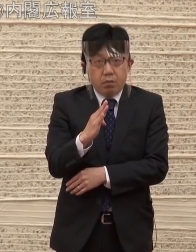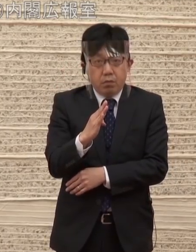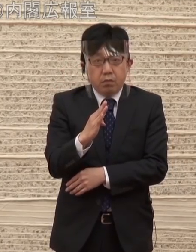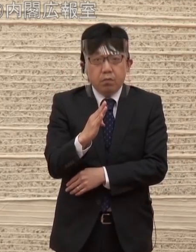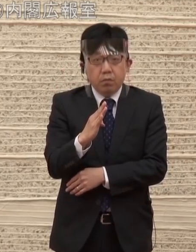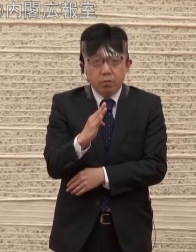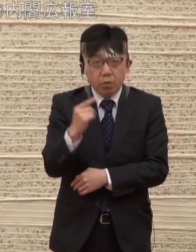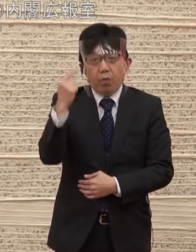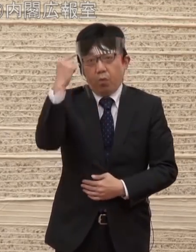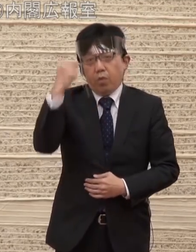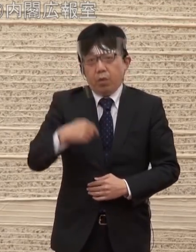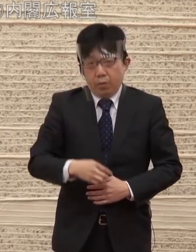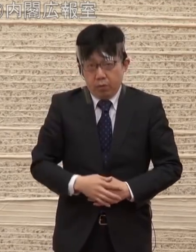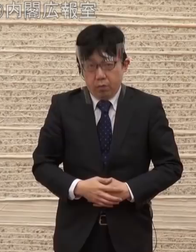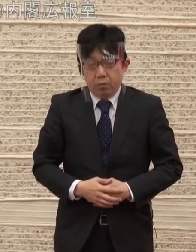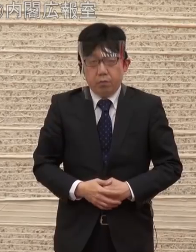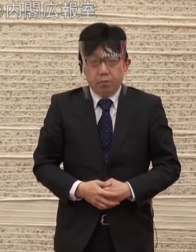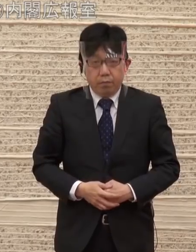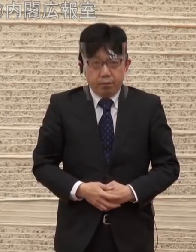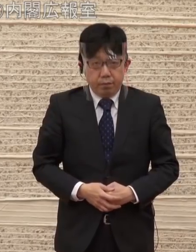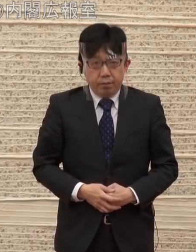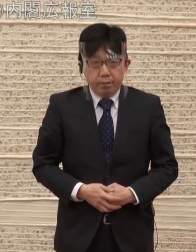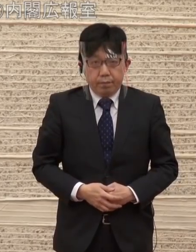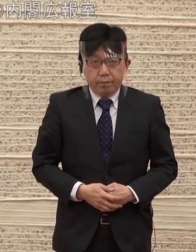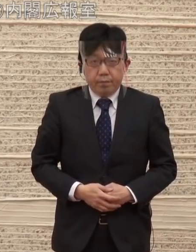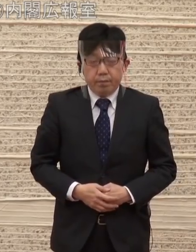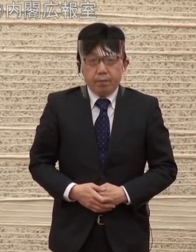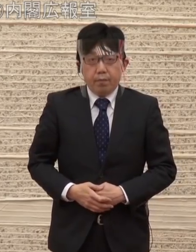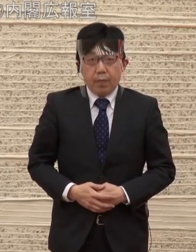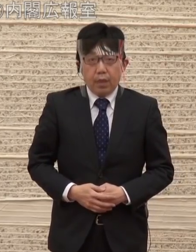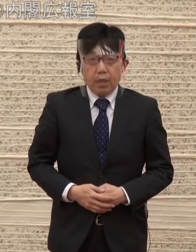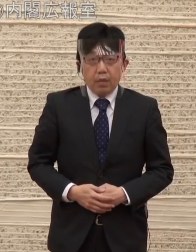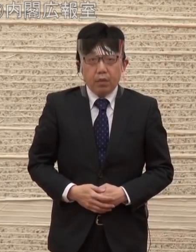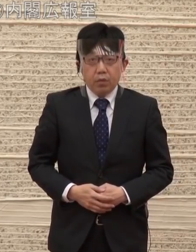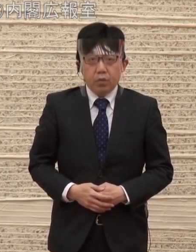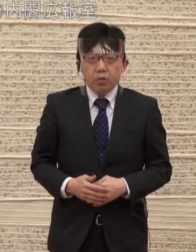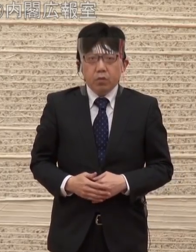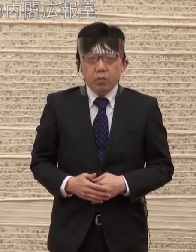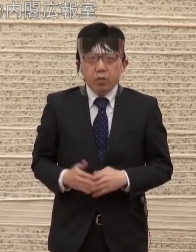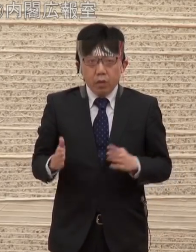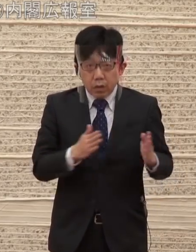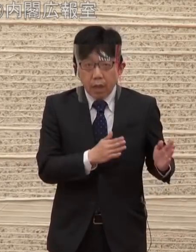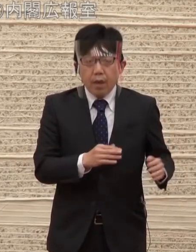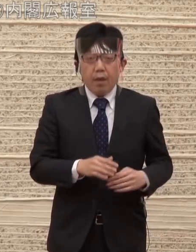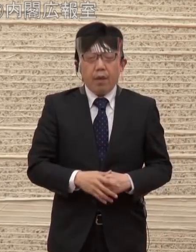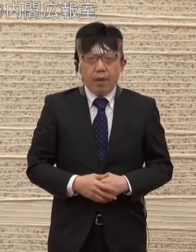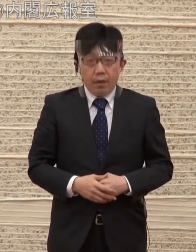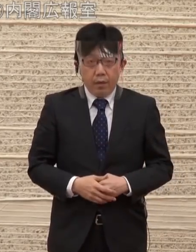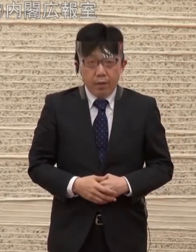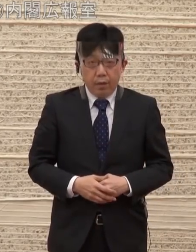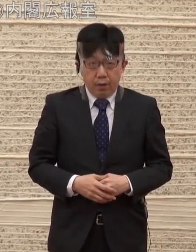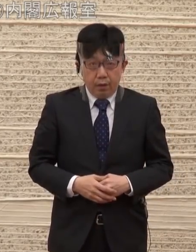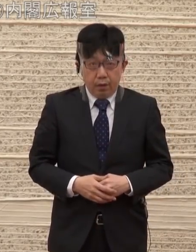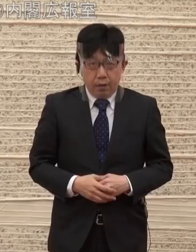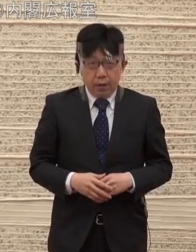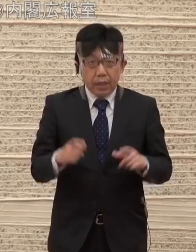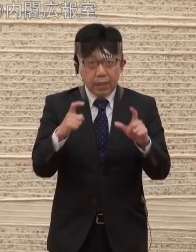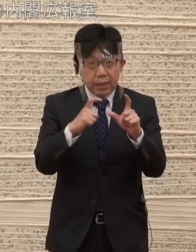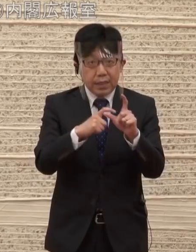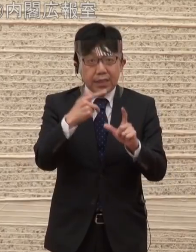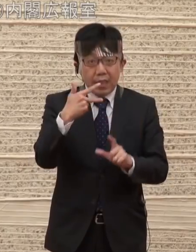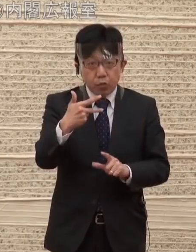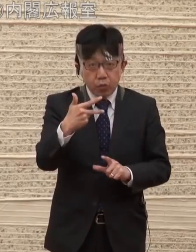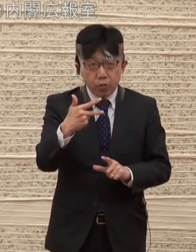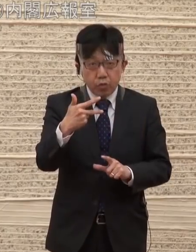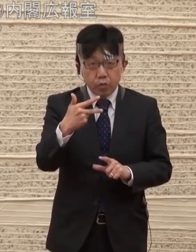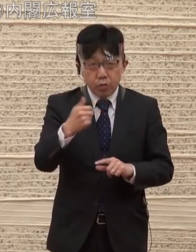長いという風に考えていますそしてへg 7首脳会議については